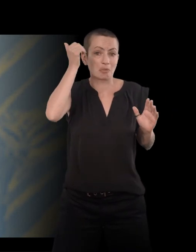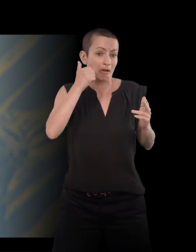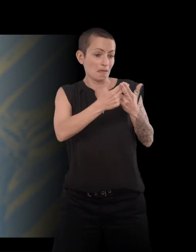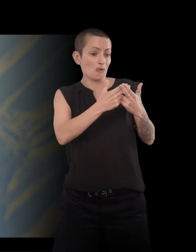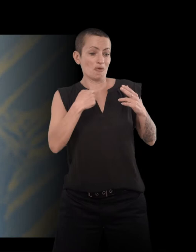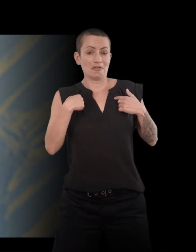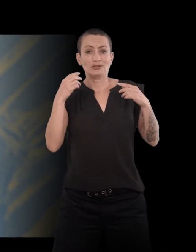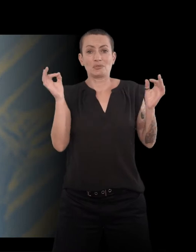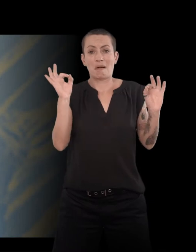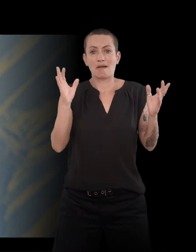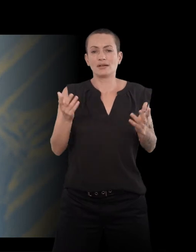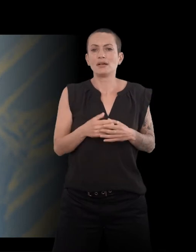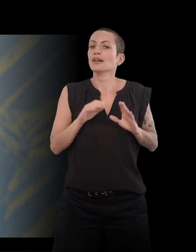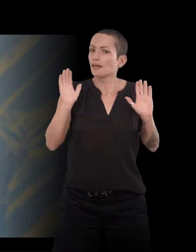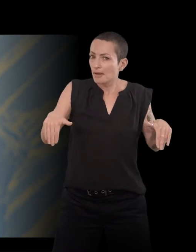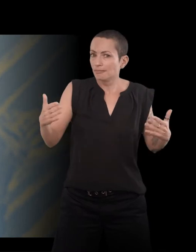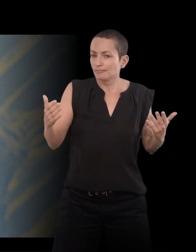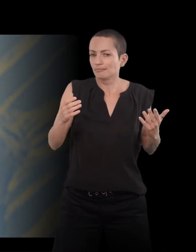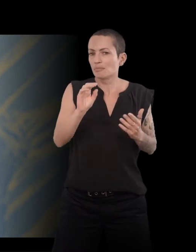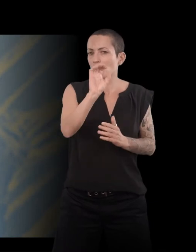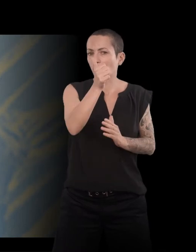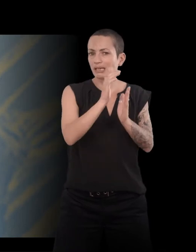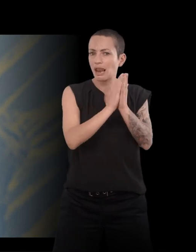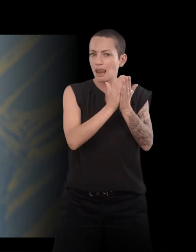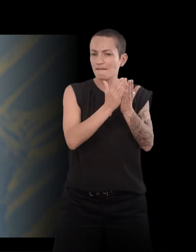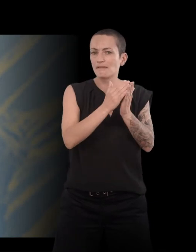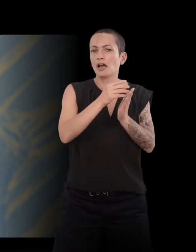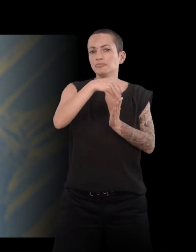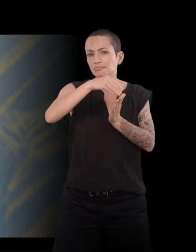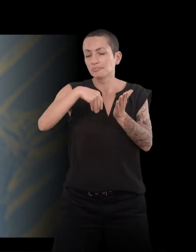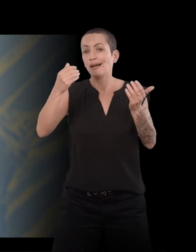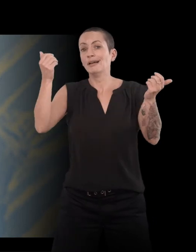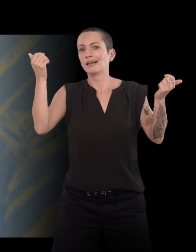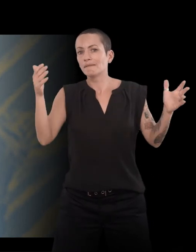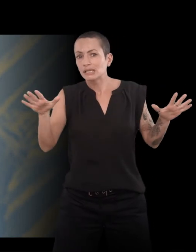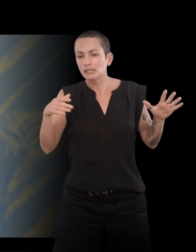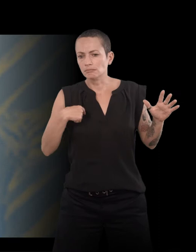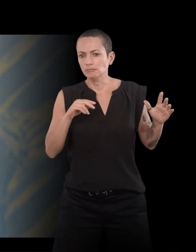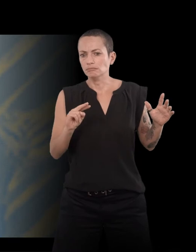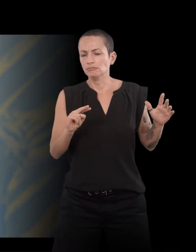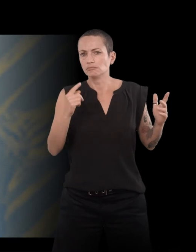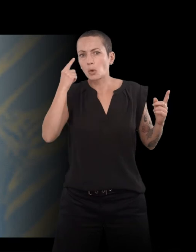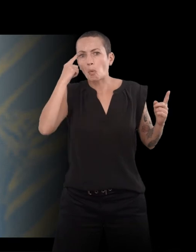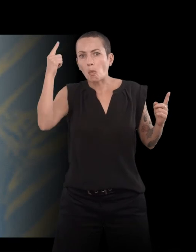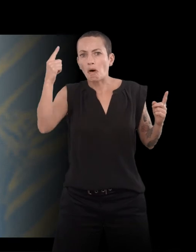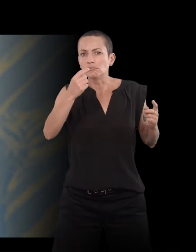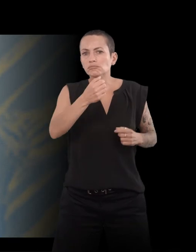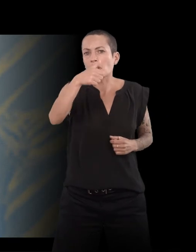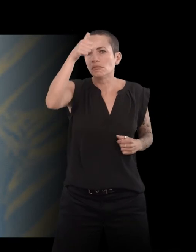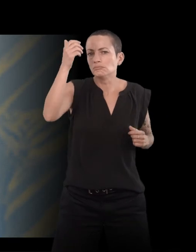le premier livre, quand j'ai eu fini, j'ai cru que ça serait le seul livre. J'ai dit, bon, ben voilà, j'ai écrit un bouquin. Et